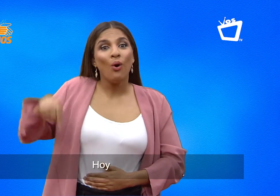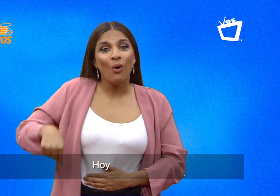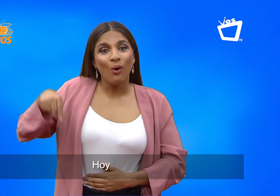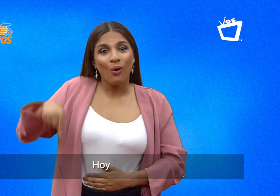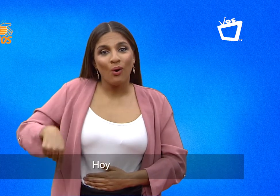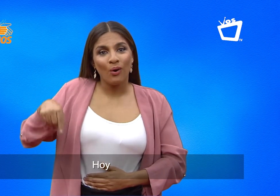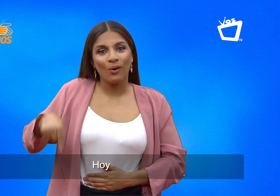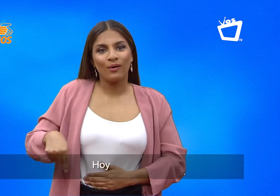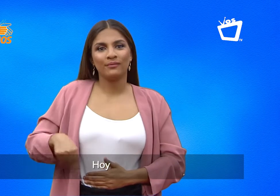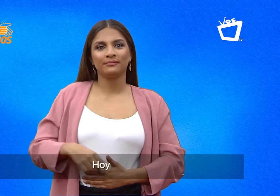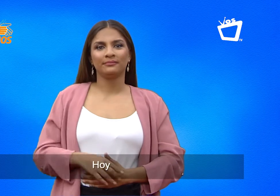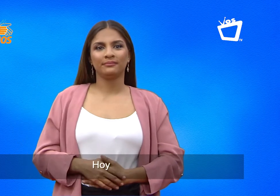Hoy.